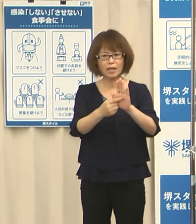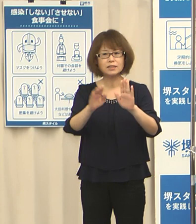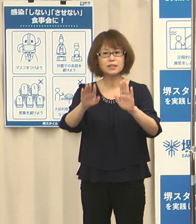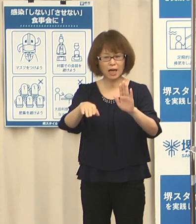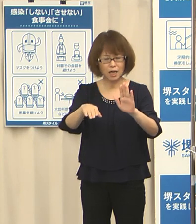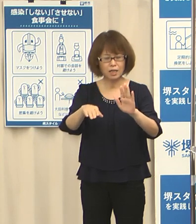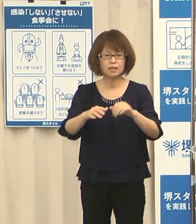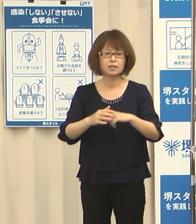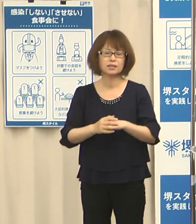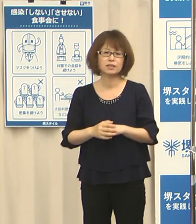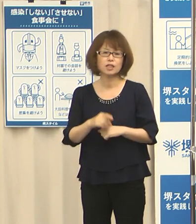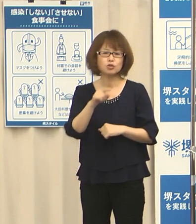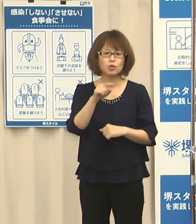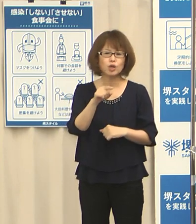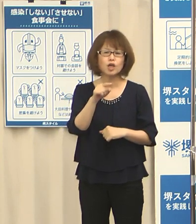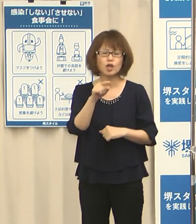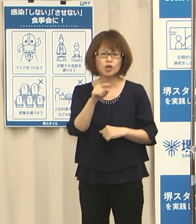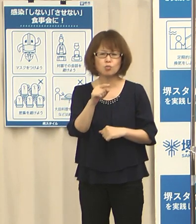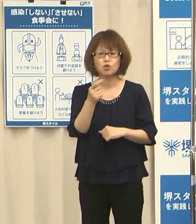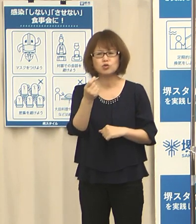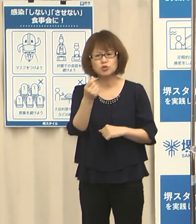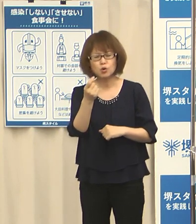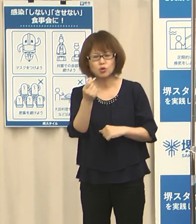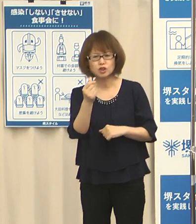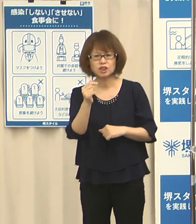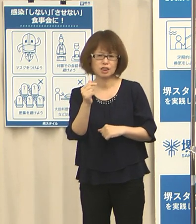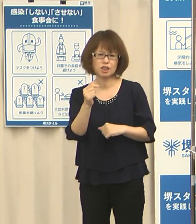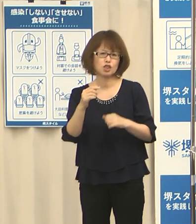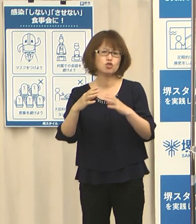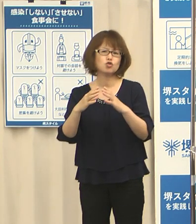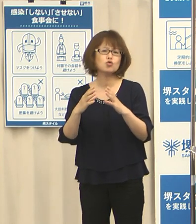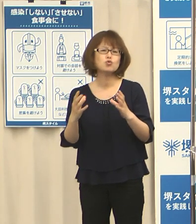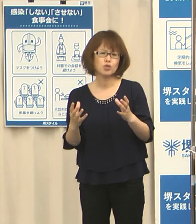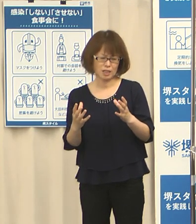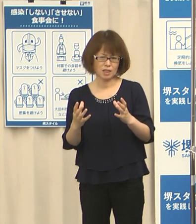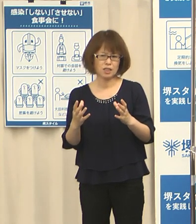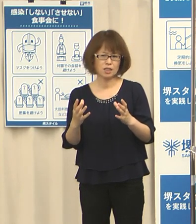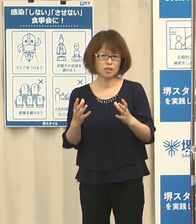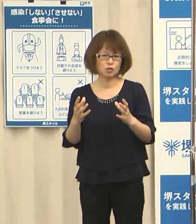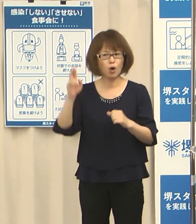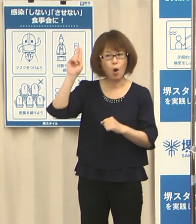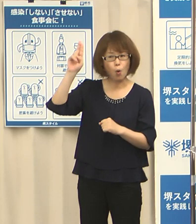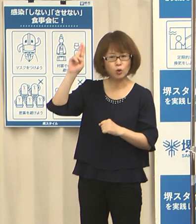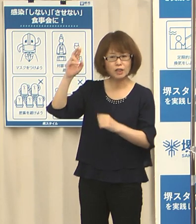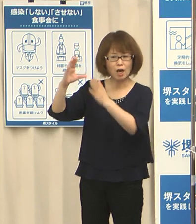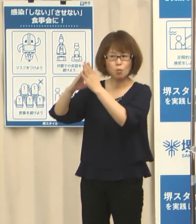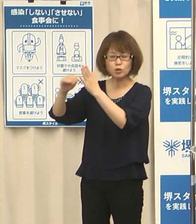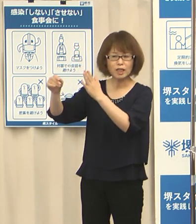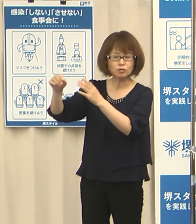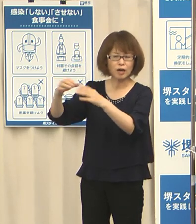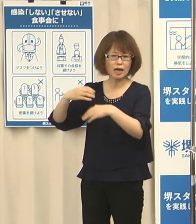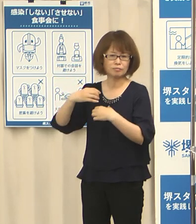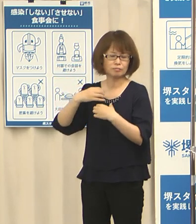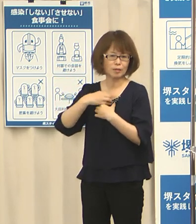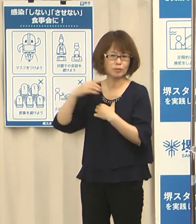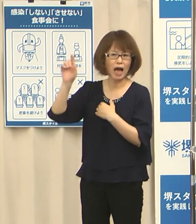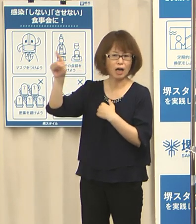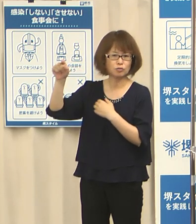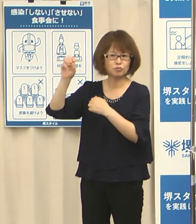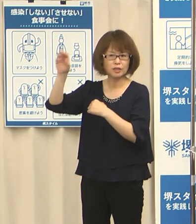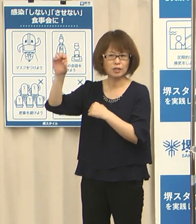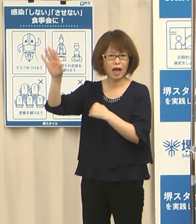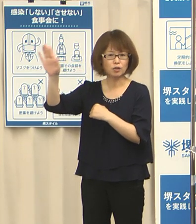少し緩い基準であるはずの大阪モデルが今点灯している状況ですから、今はもうこの堺で局地